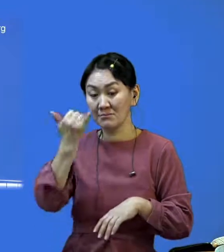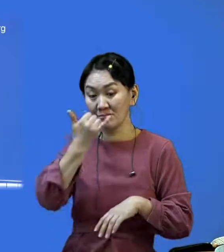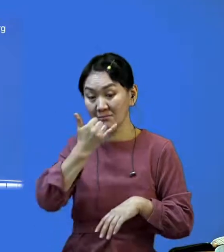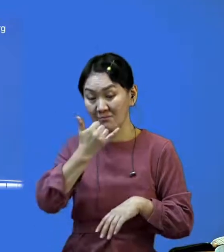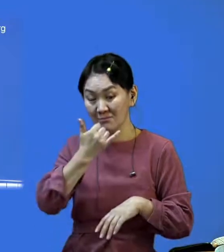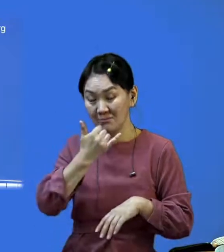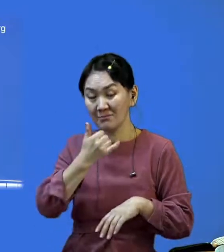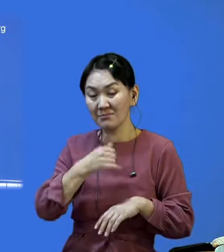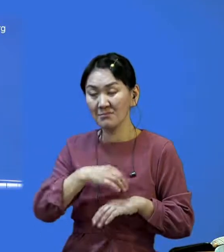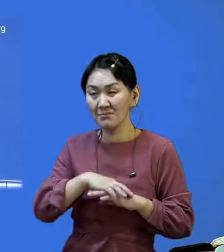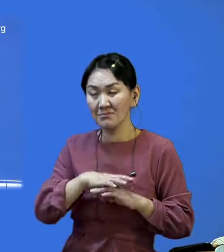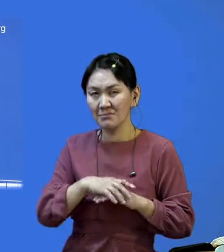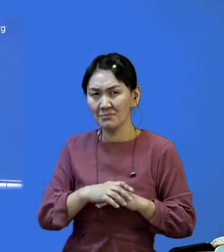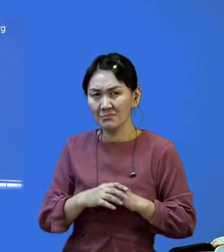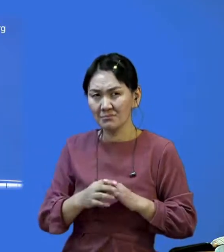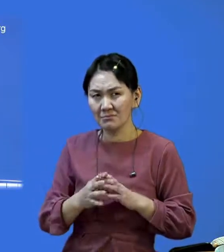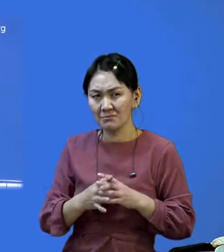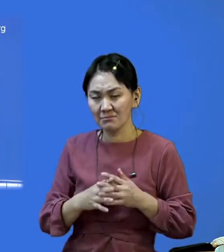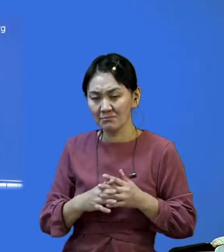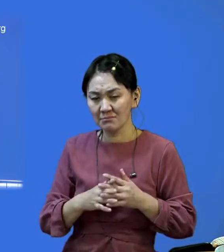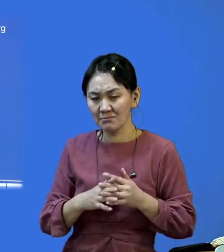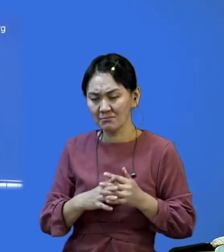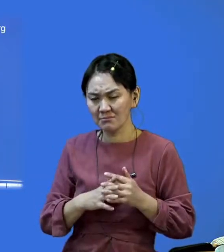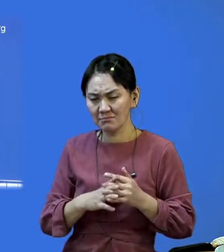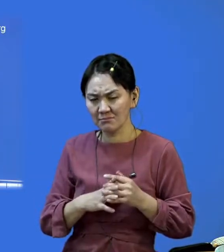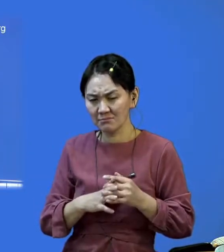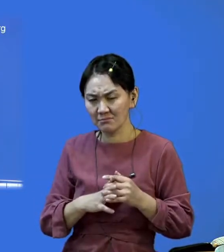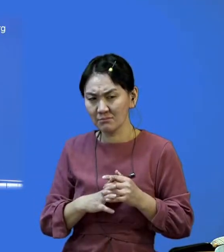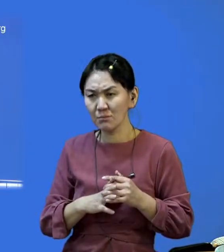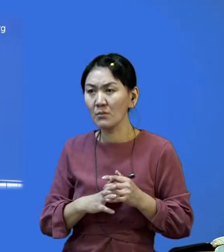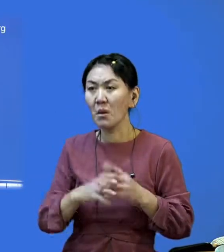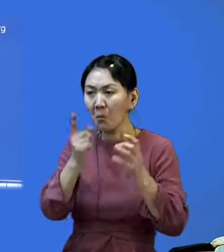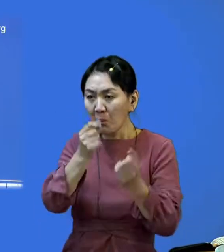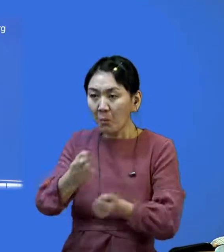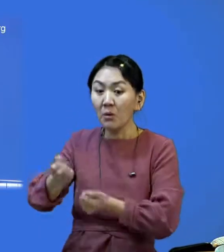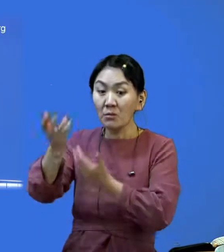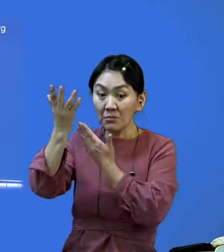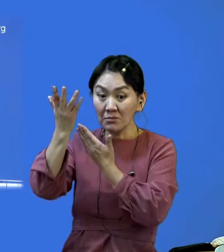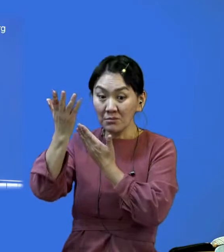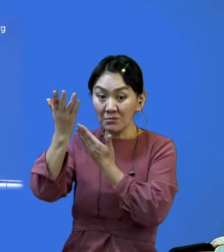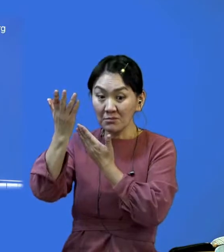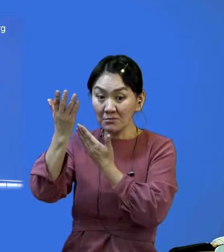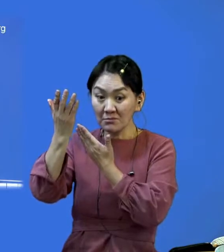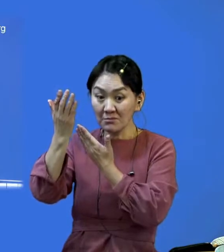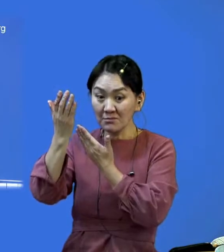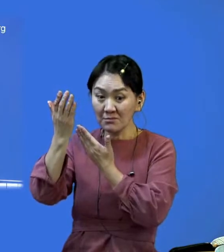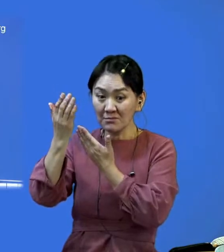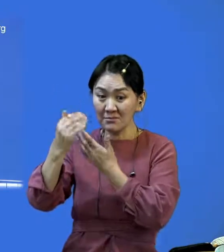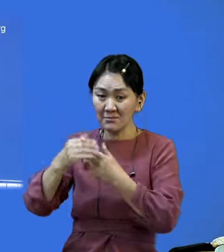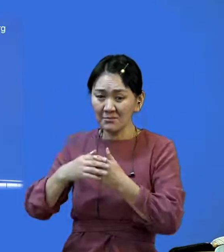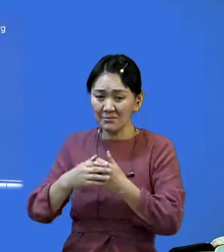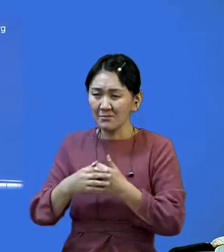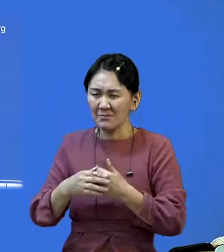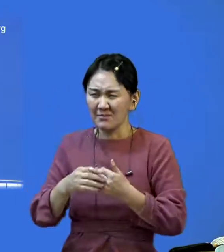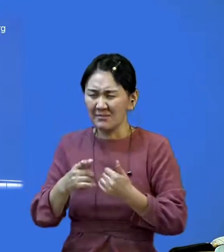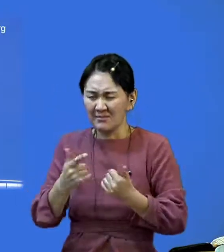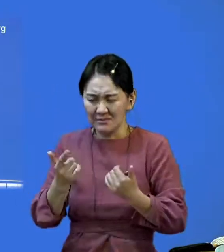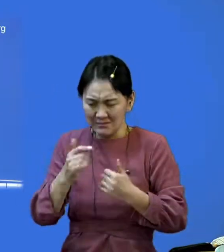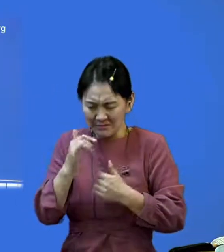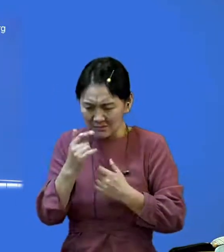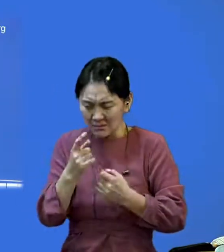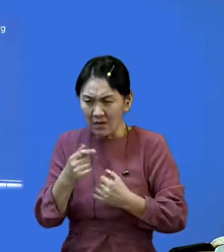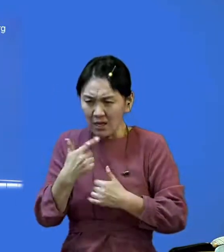Тийм ээ тэр нөгөө тийм ээ үргэл аваа явж байхдаа өлссөн байх уу? Зарим үед бол эндөө ядуу